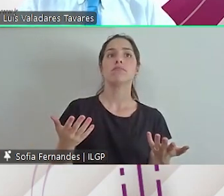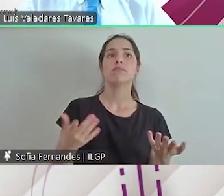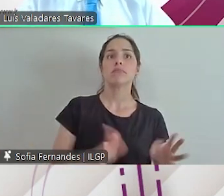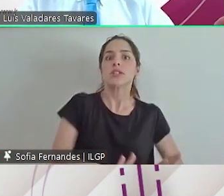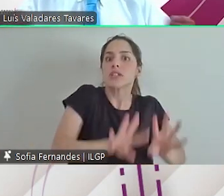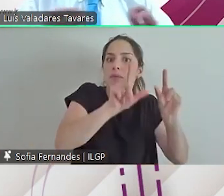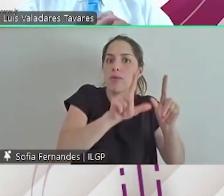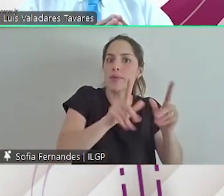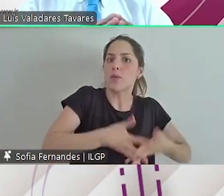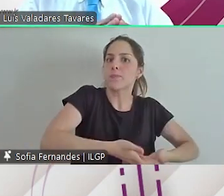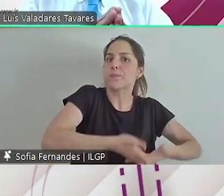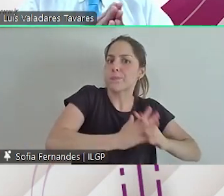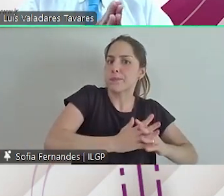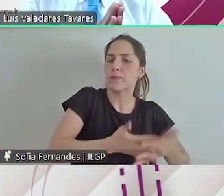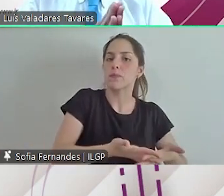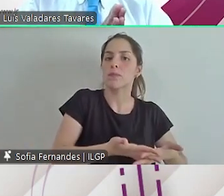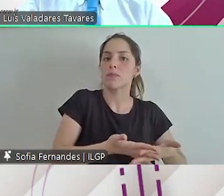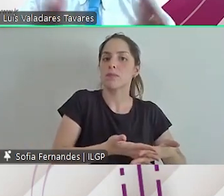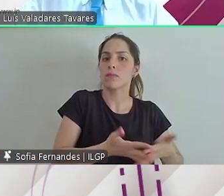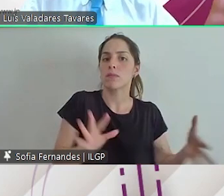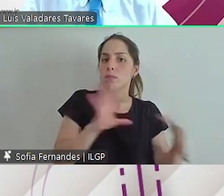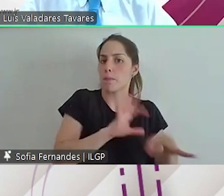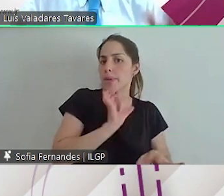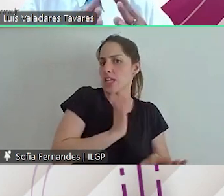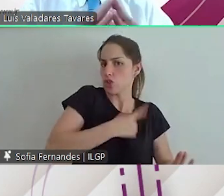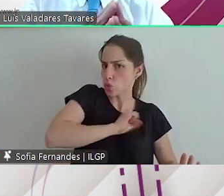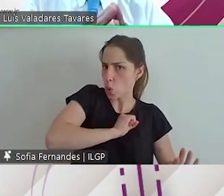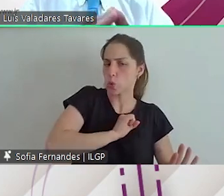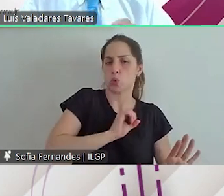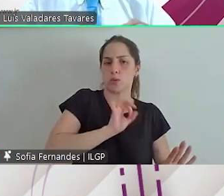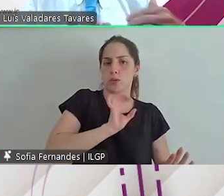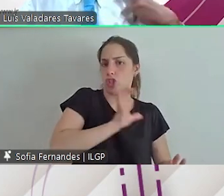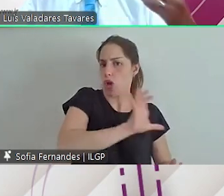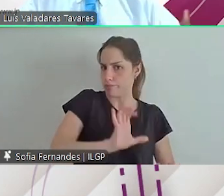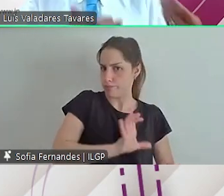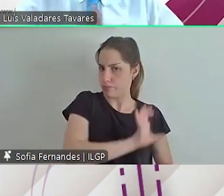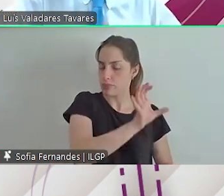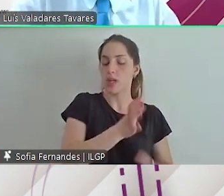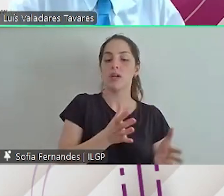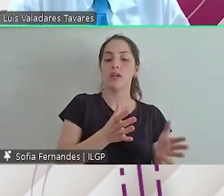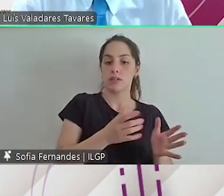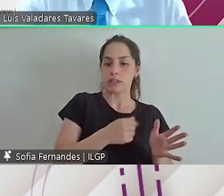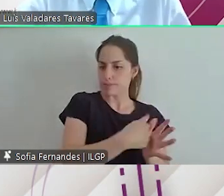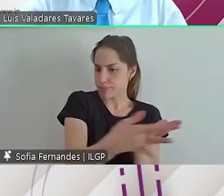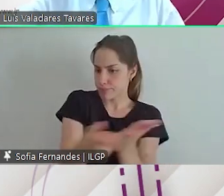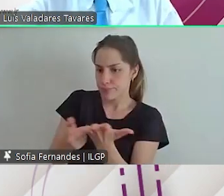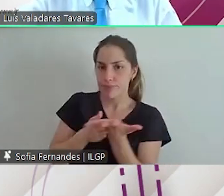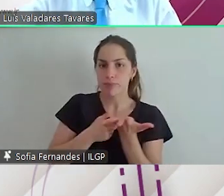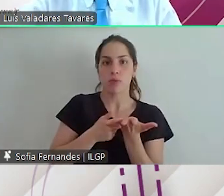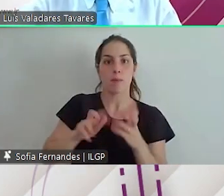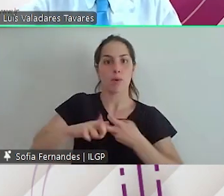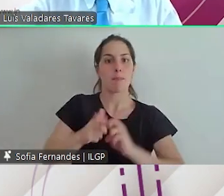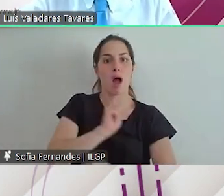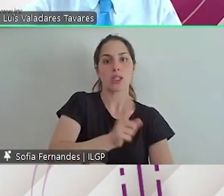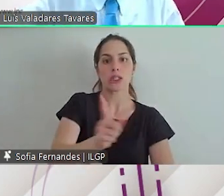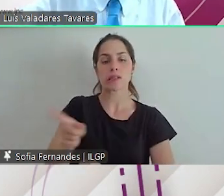desenvolvimento das infraestruturas do nosso país, das nossas regiões. E a partir desses problemas, nós conseguimos